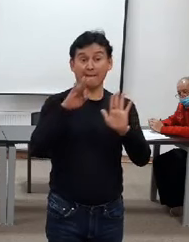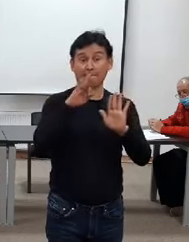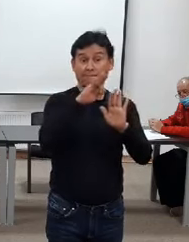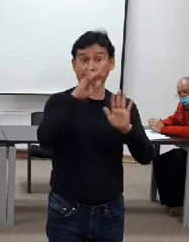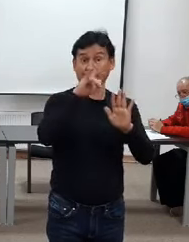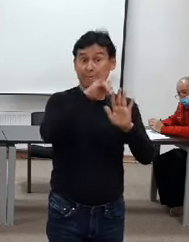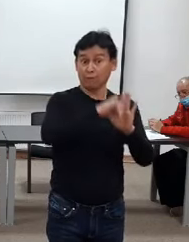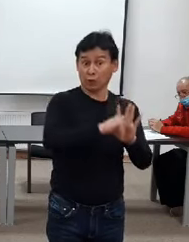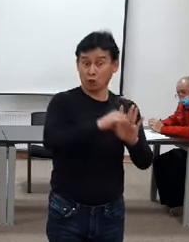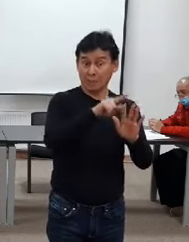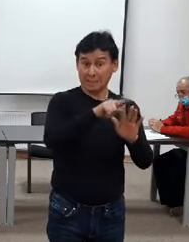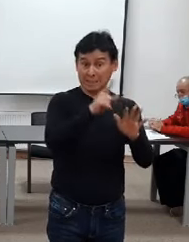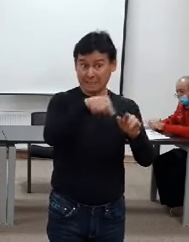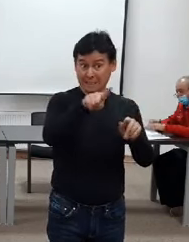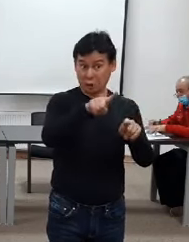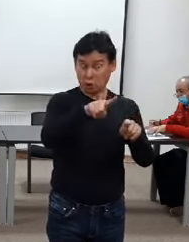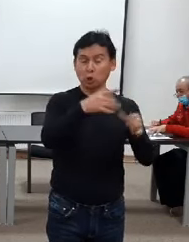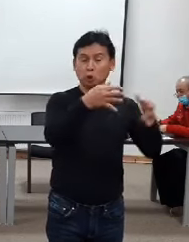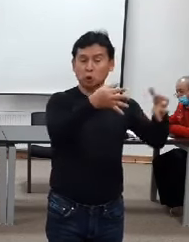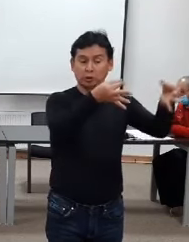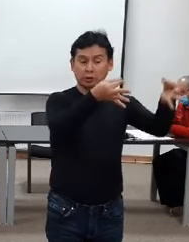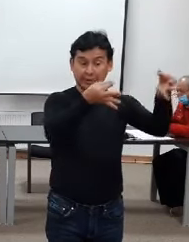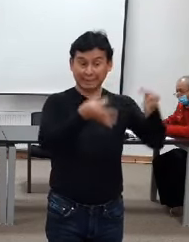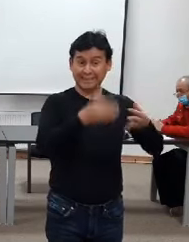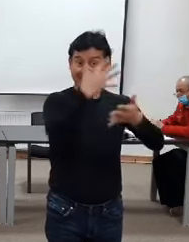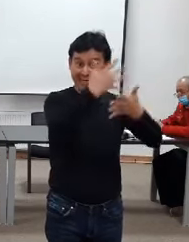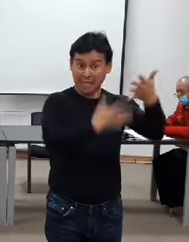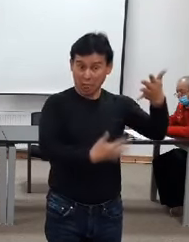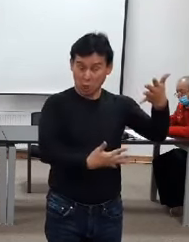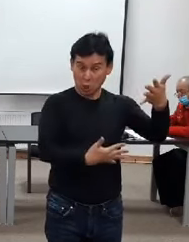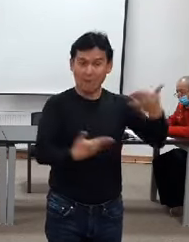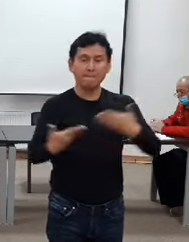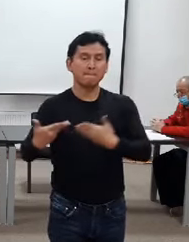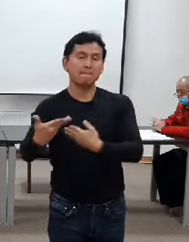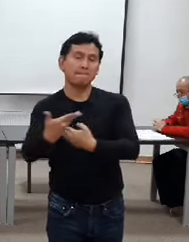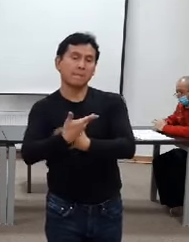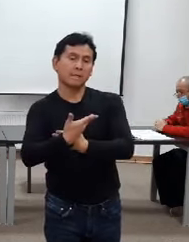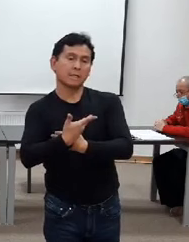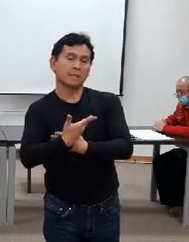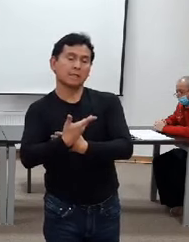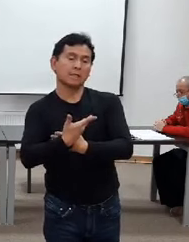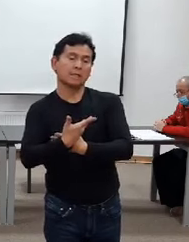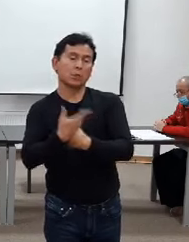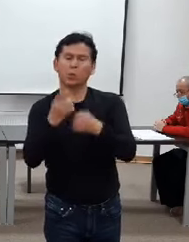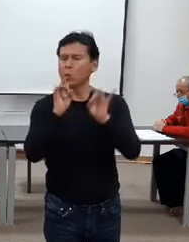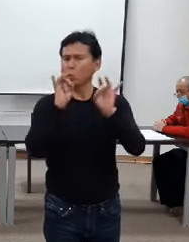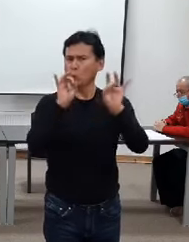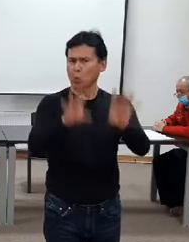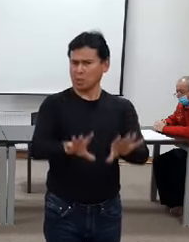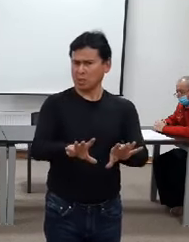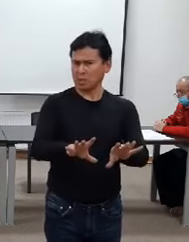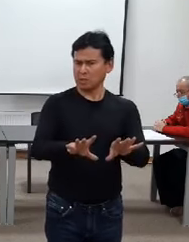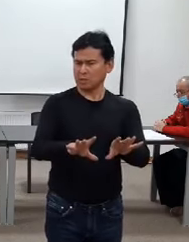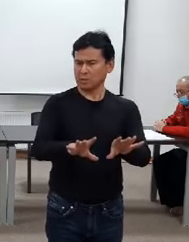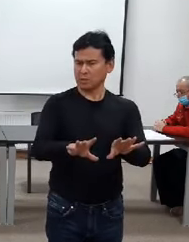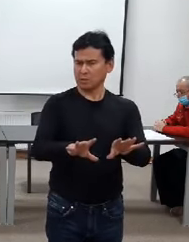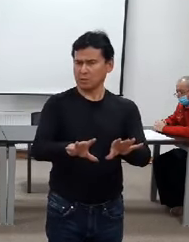quedan sujetas a la entrega de la lista de pasajeros solicitadas por, cualquier, ya sea